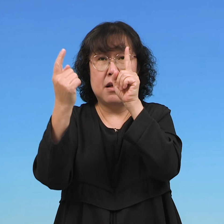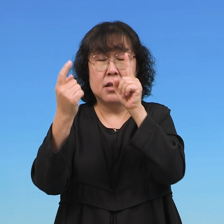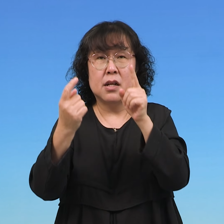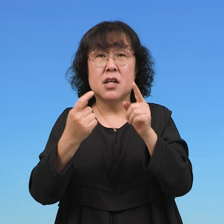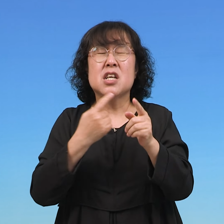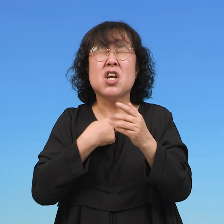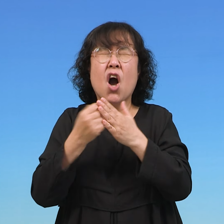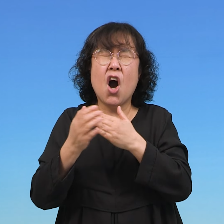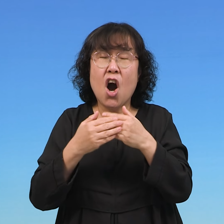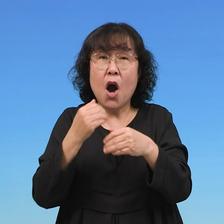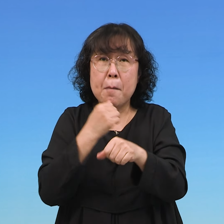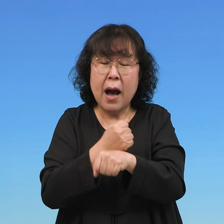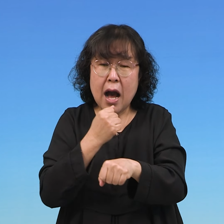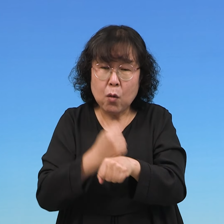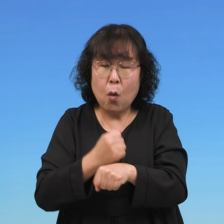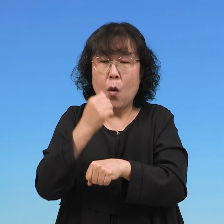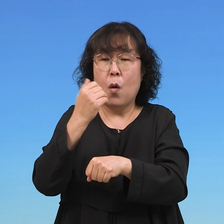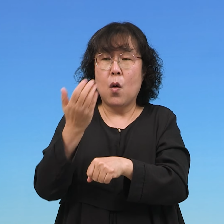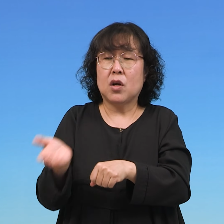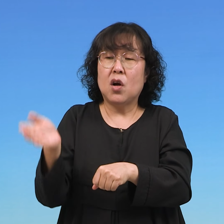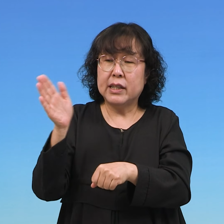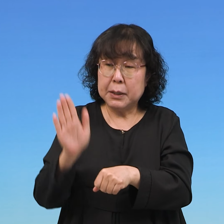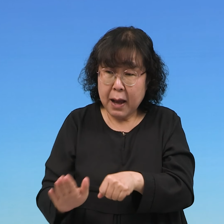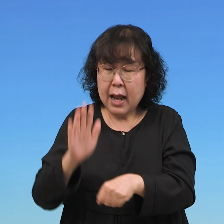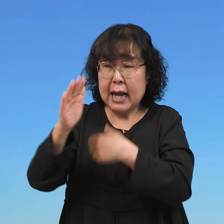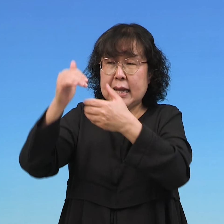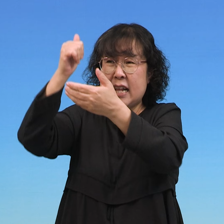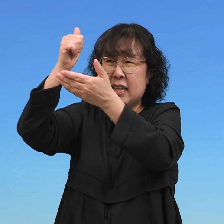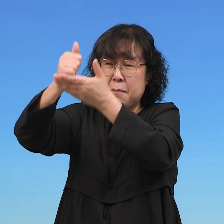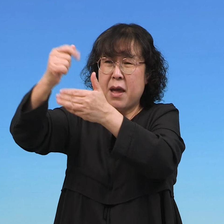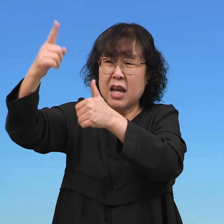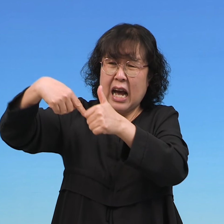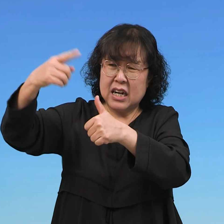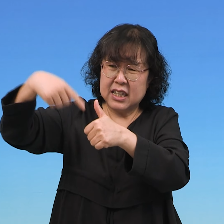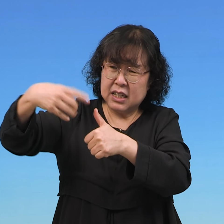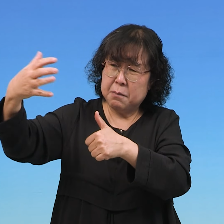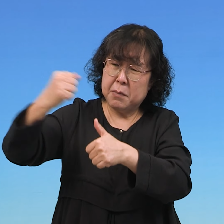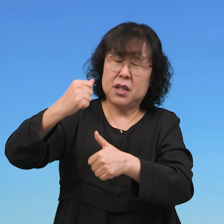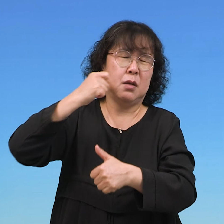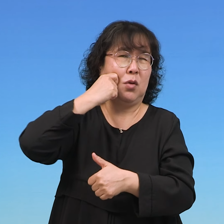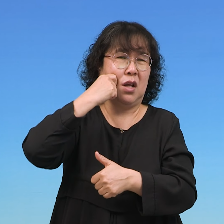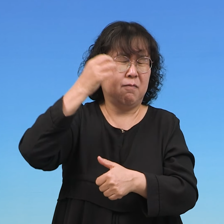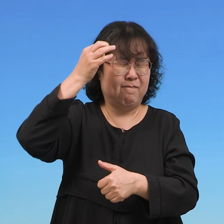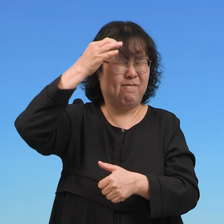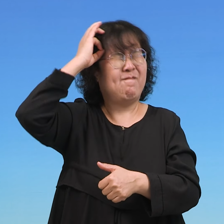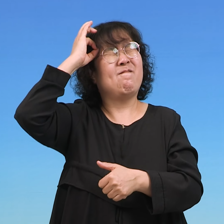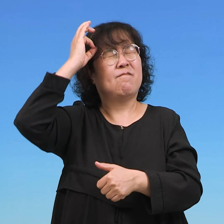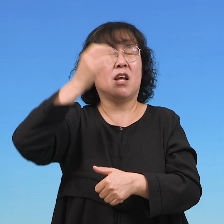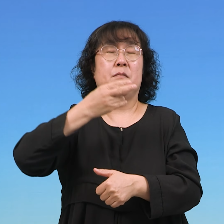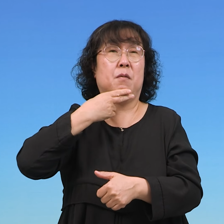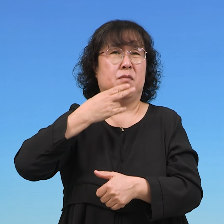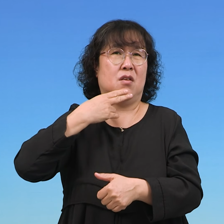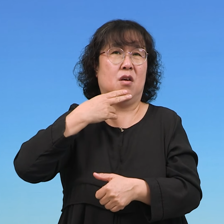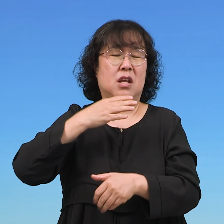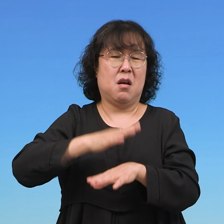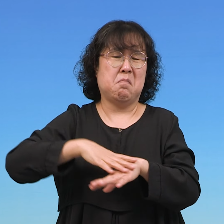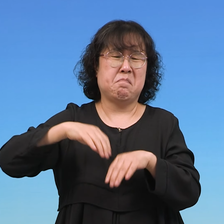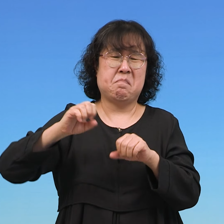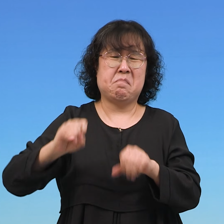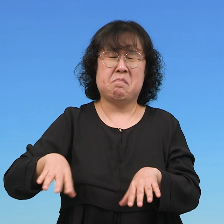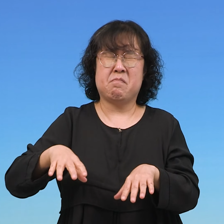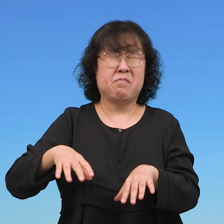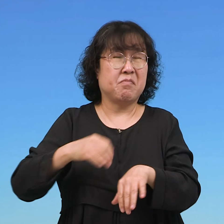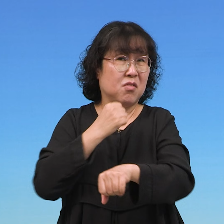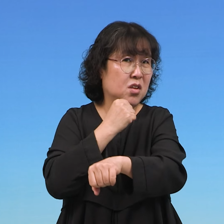당하면서 거기서 하나님의 교훈을 얻지를 못하는 거예요. 그냥 이거를 그 헛고생이라 그러잖아요.